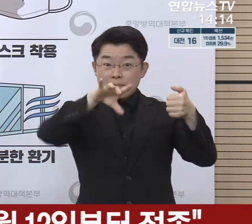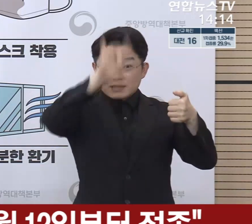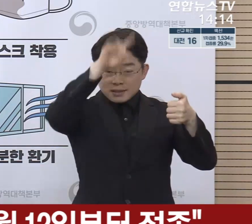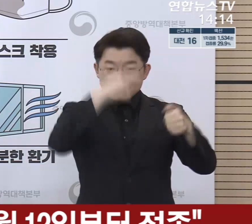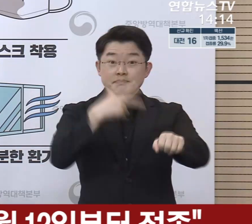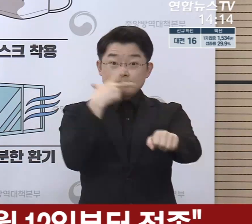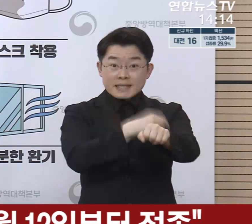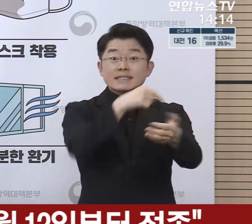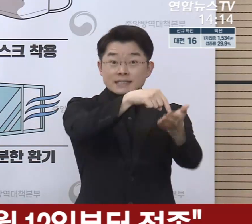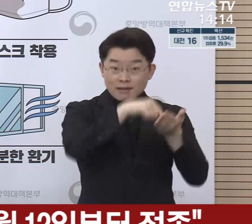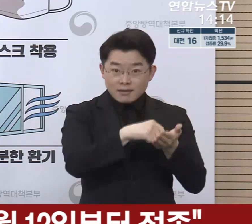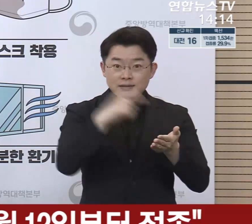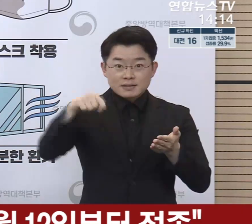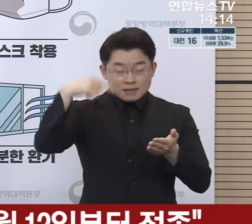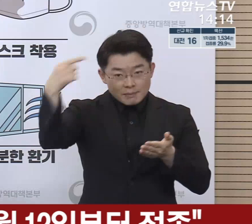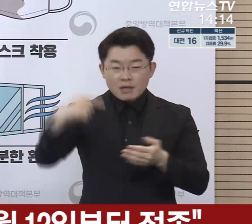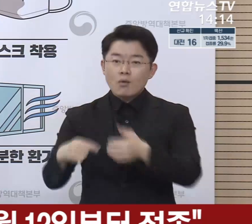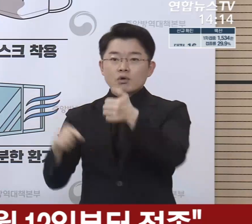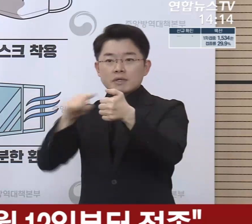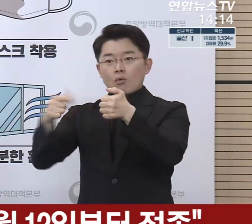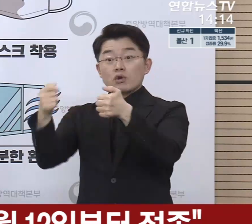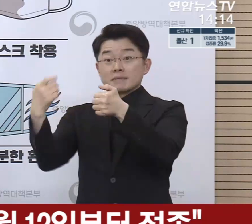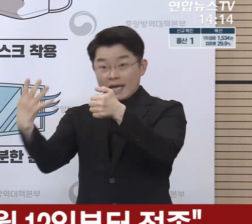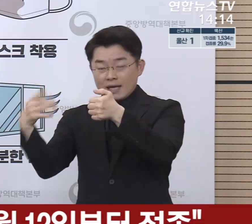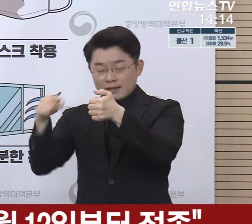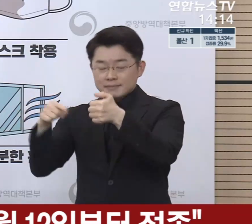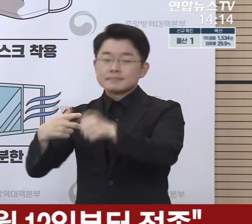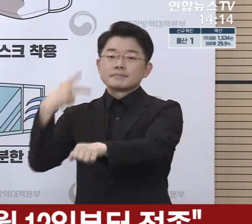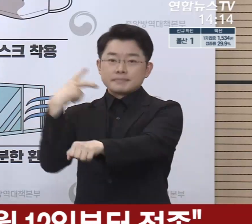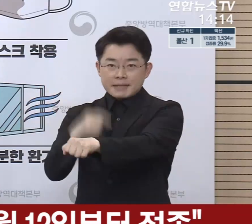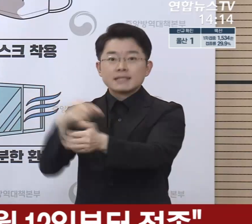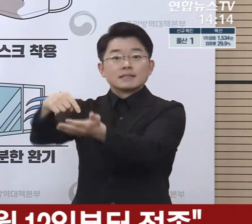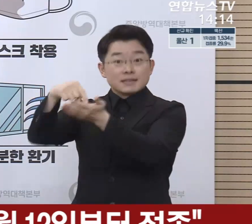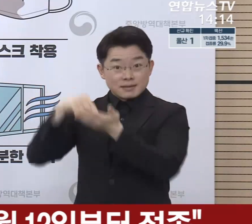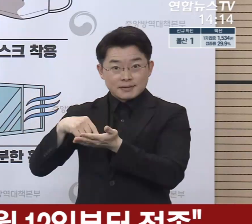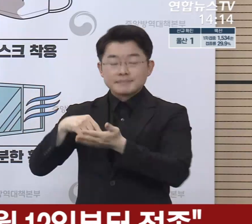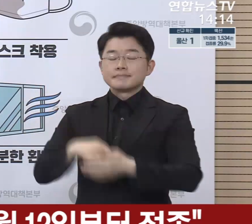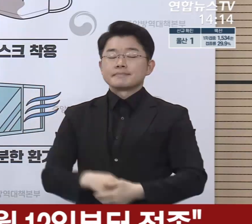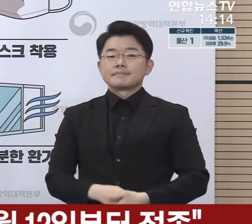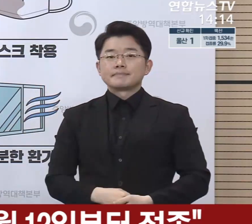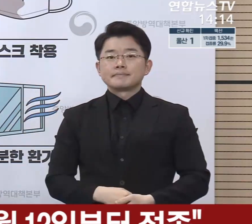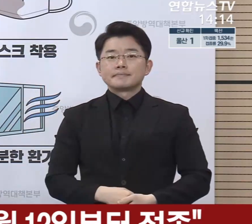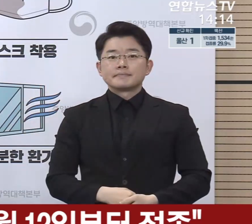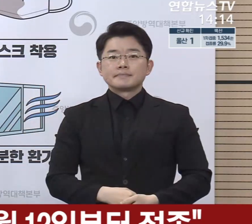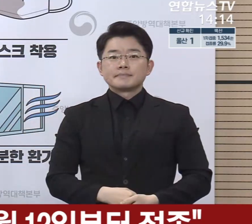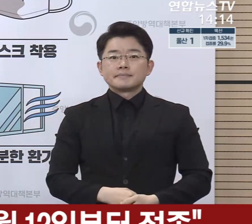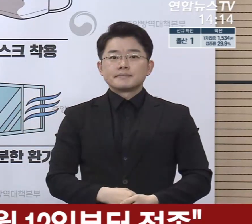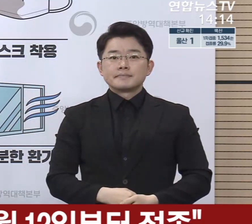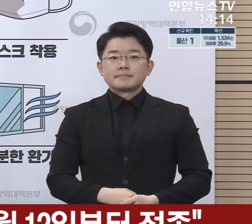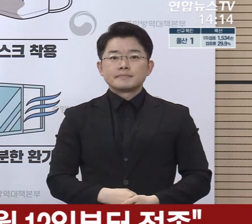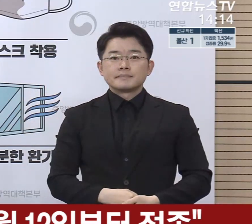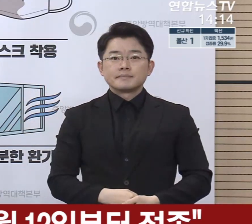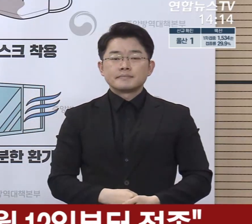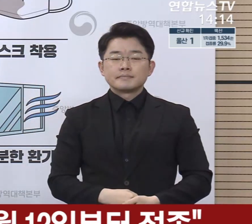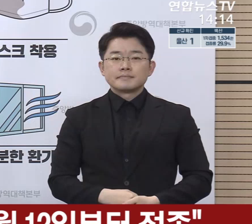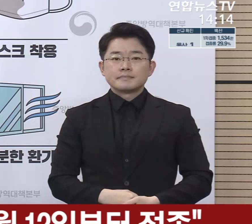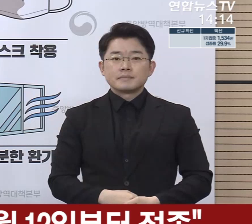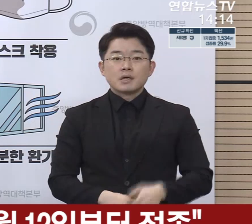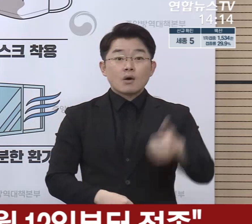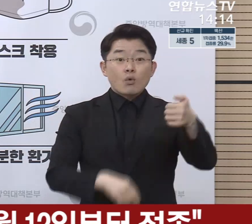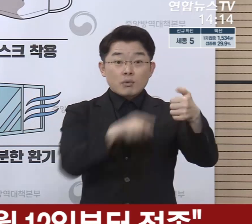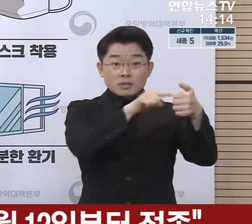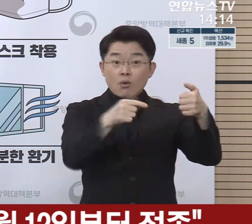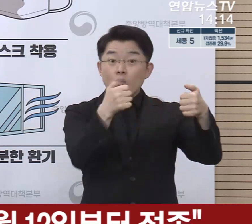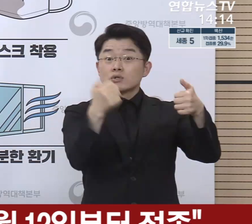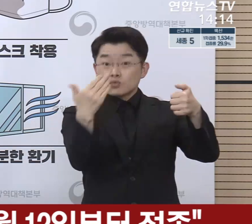시작하여 50세에서 54세 순으로 순차적으로 사전 예약을 진행할 예정입니다. 접종은